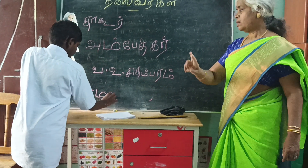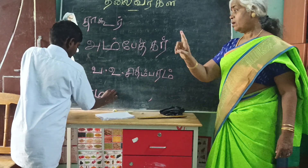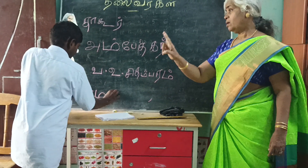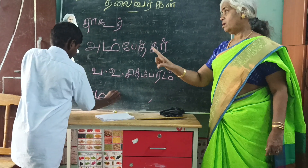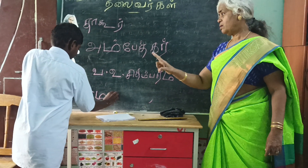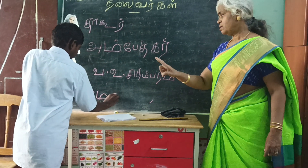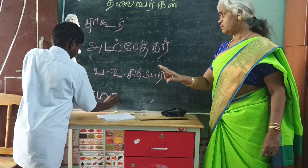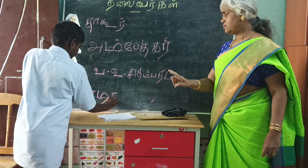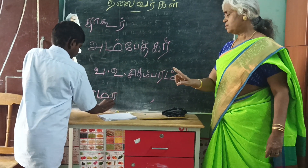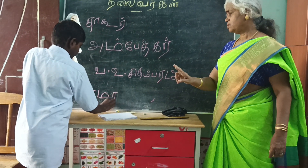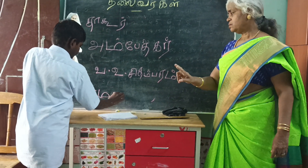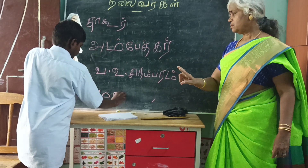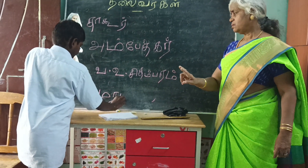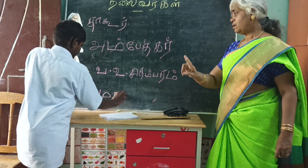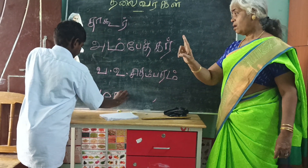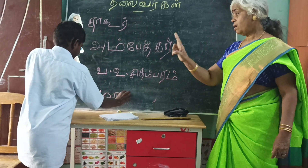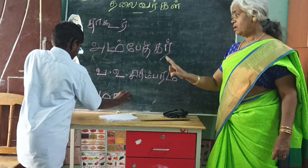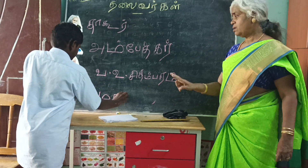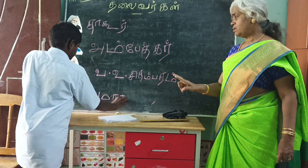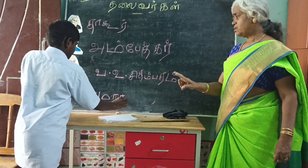ரா ரா